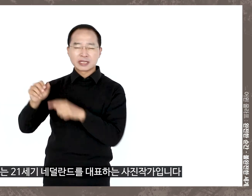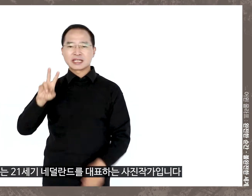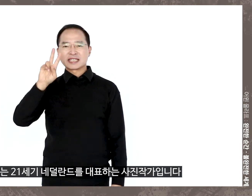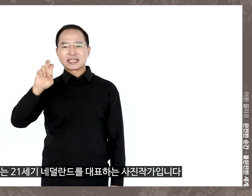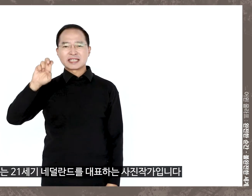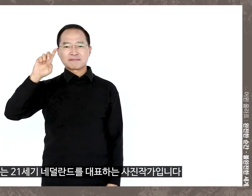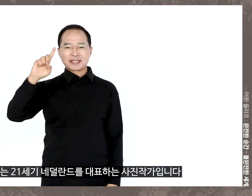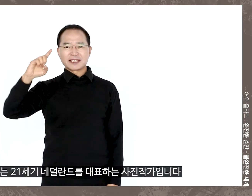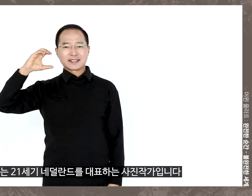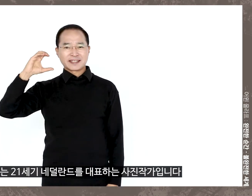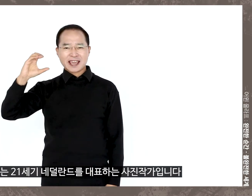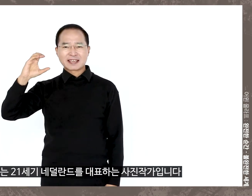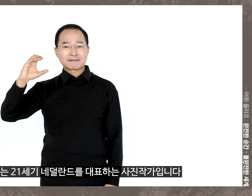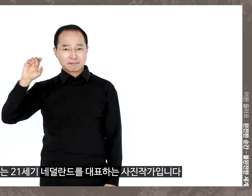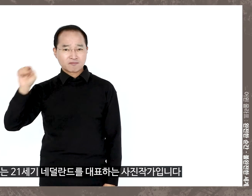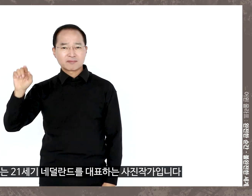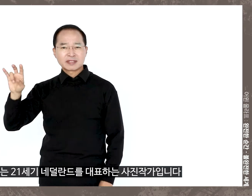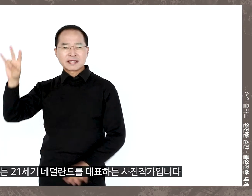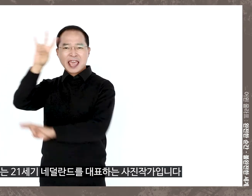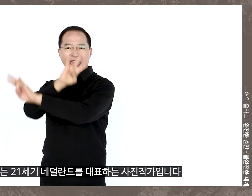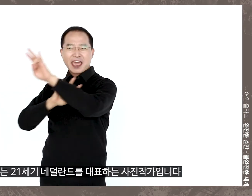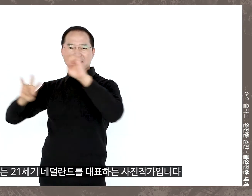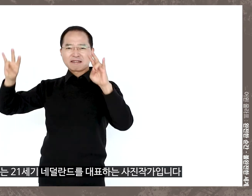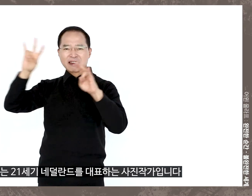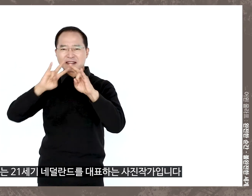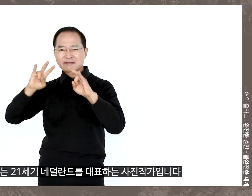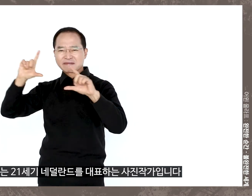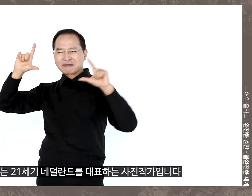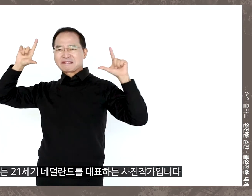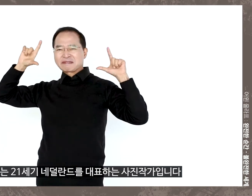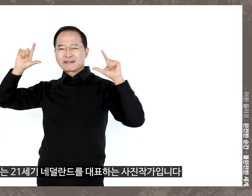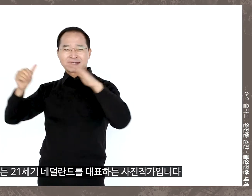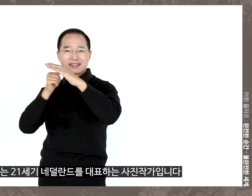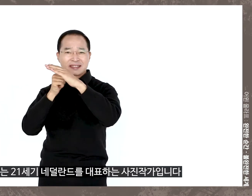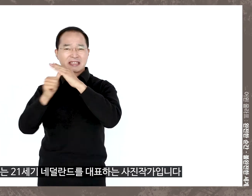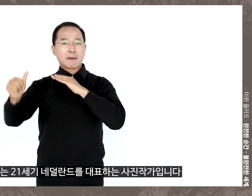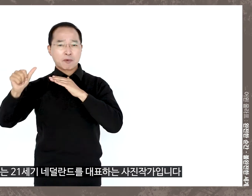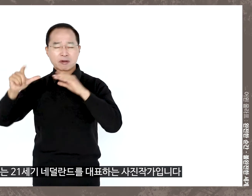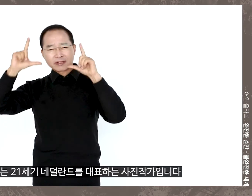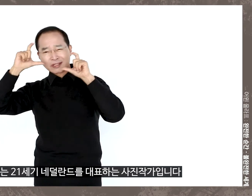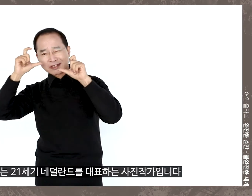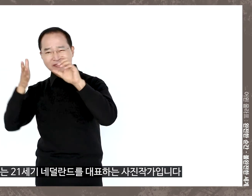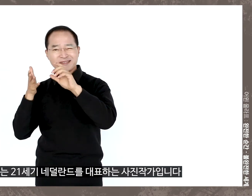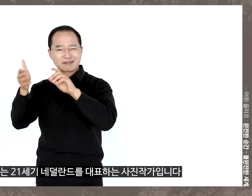21세기 네덜란드를 대표하는 사진작가입니다.